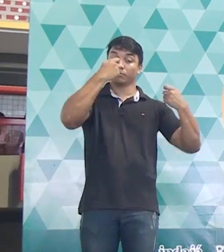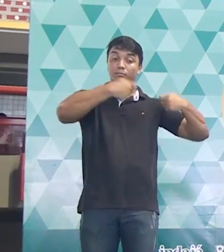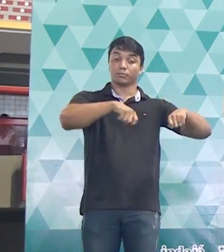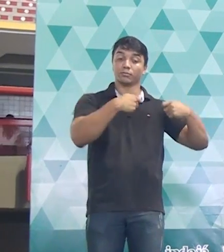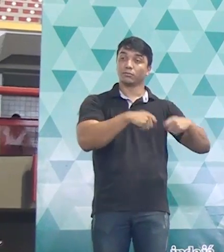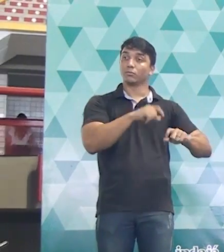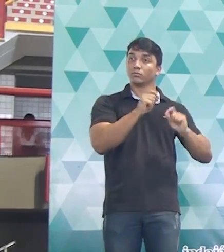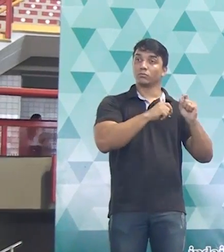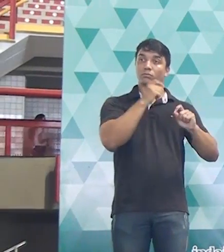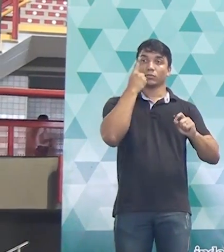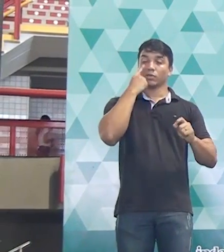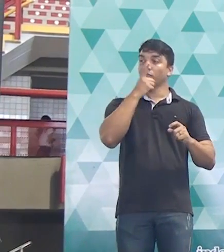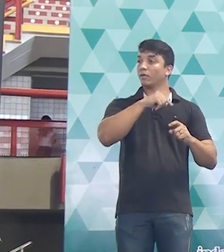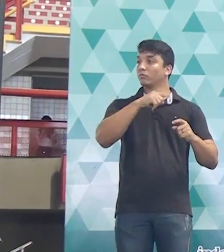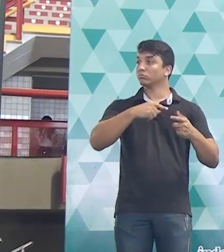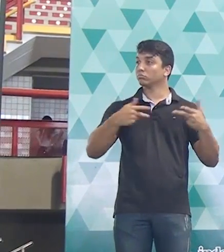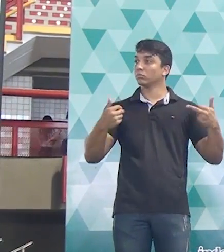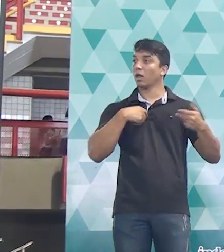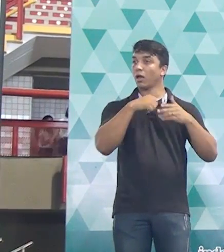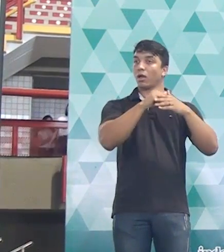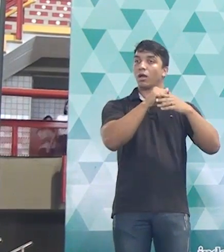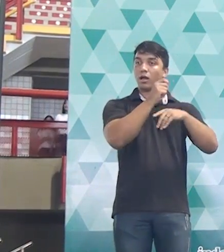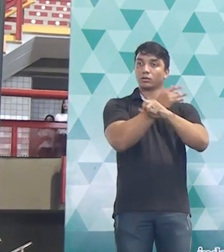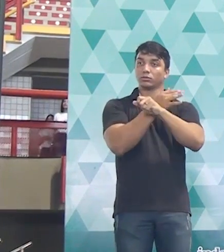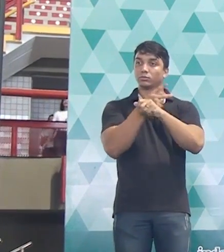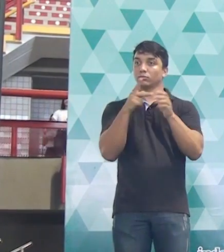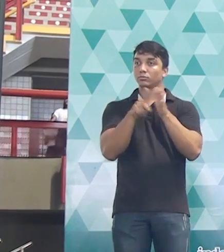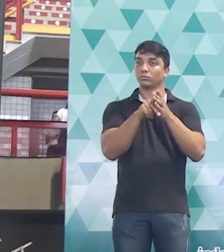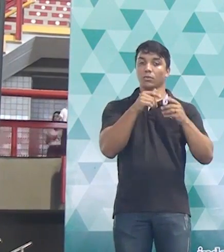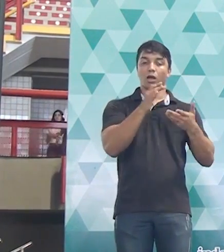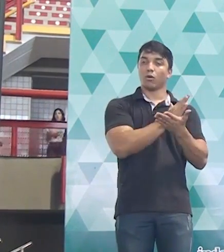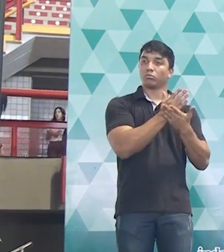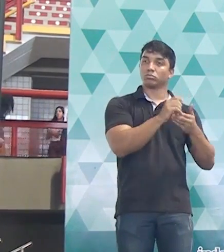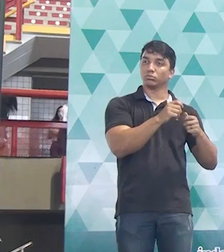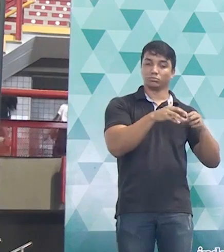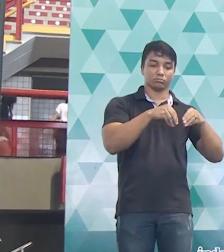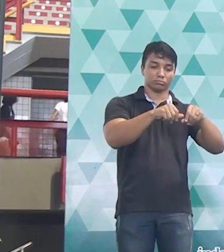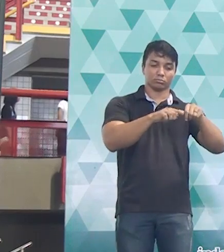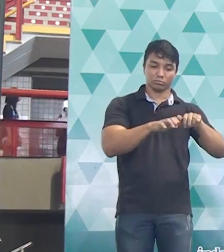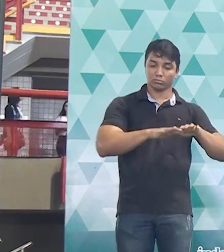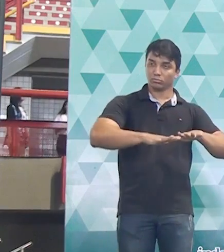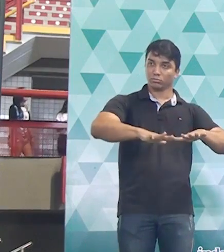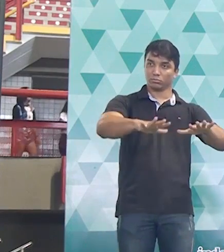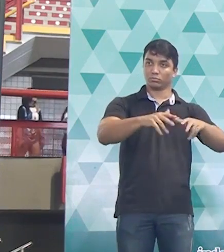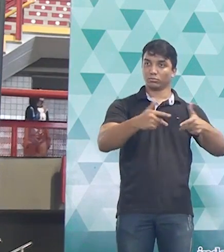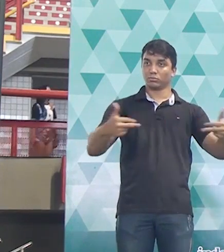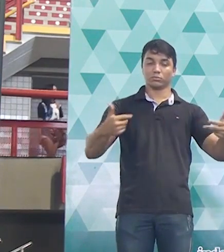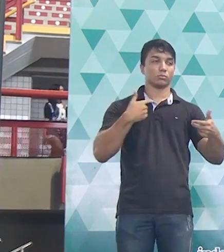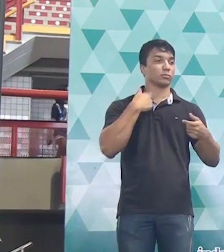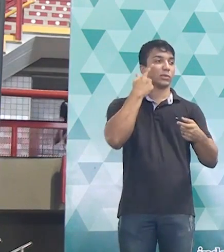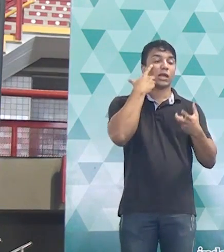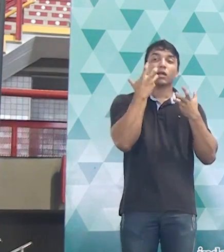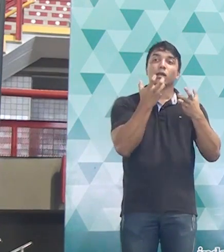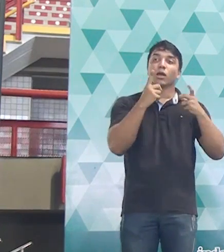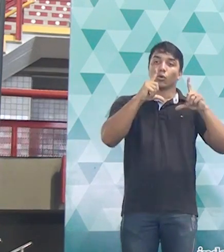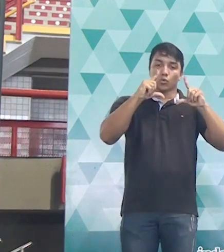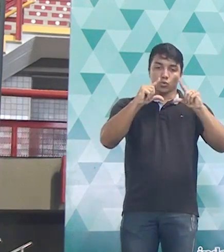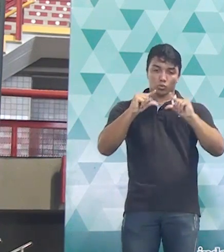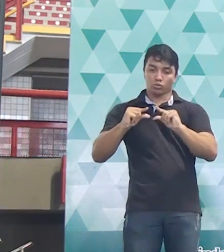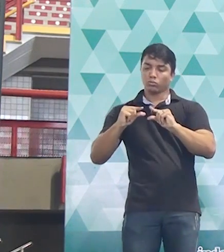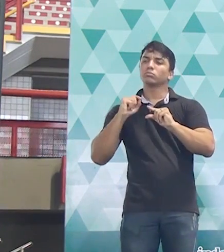a correção da acidez e a fertilização do solo para determinados cultivos. No intuito de diminuir a